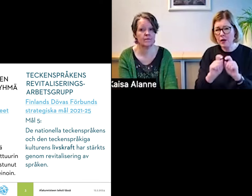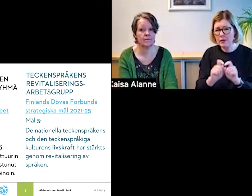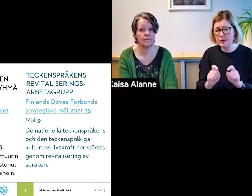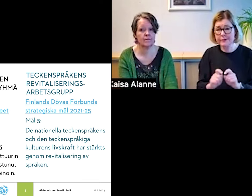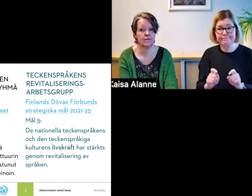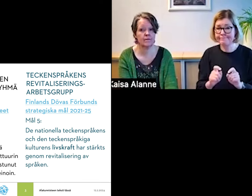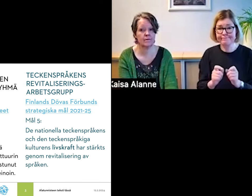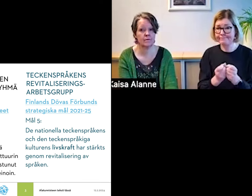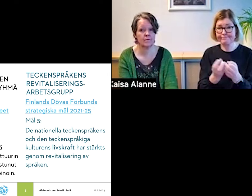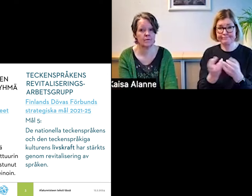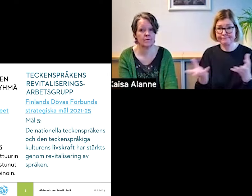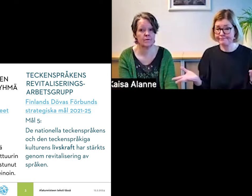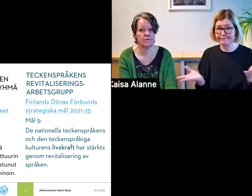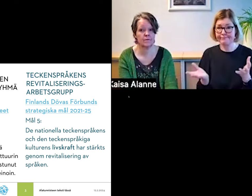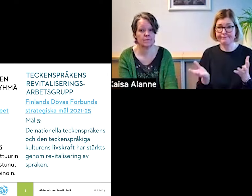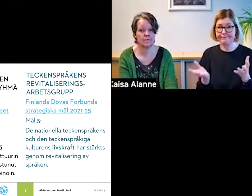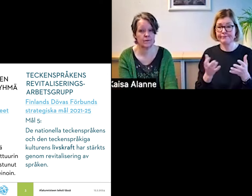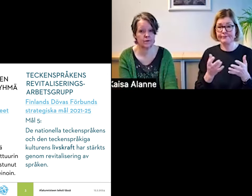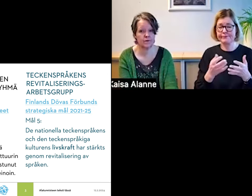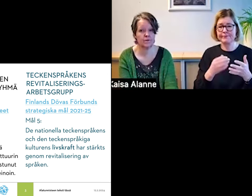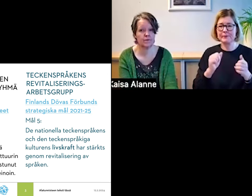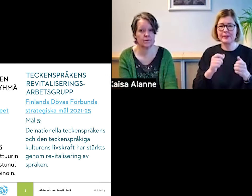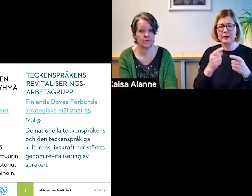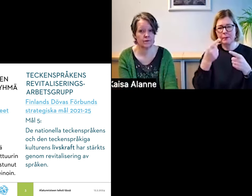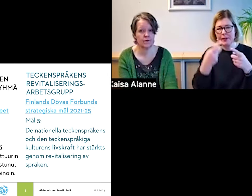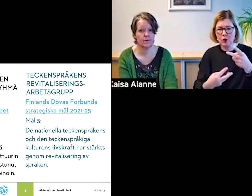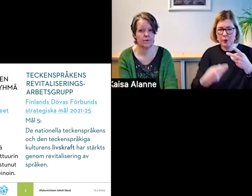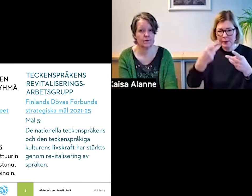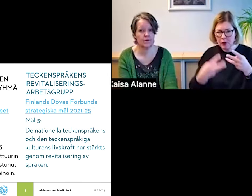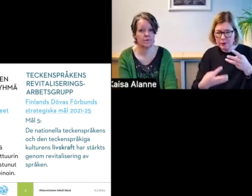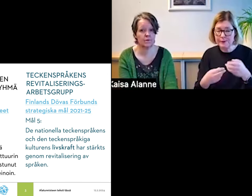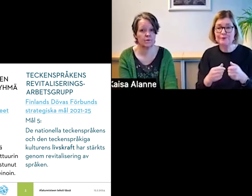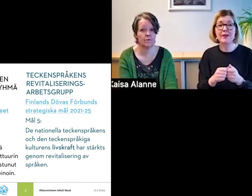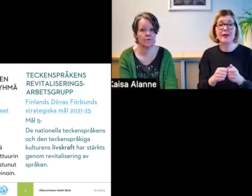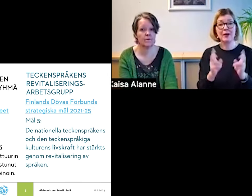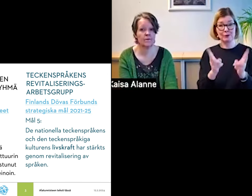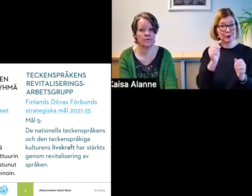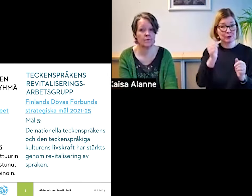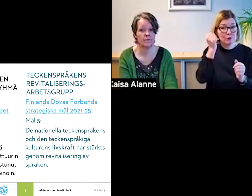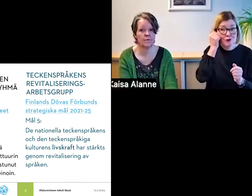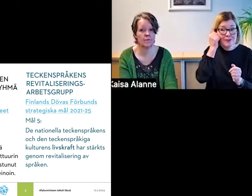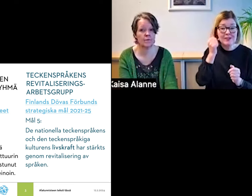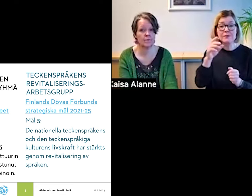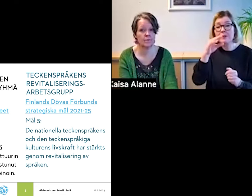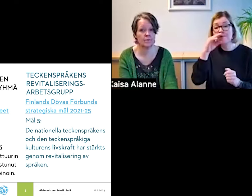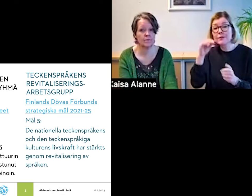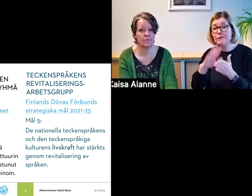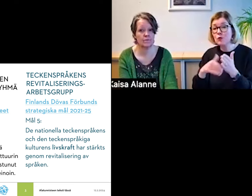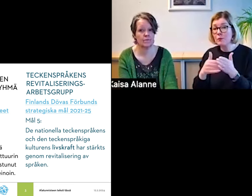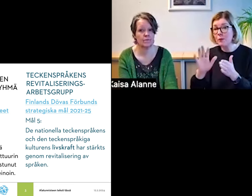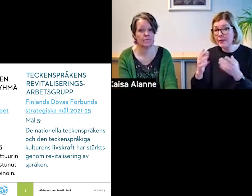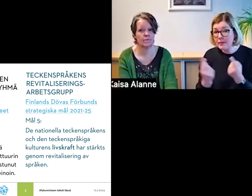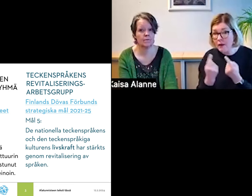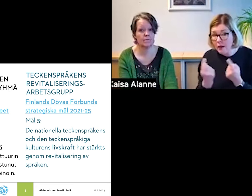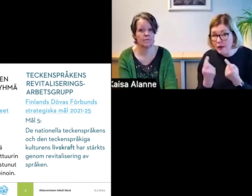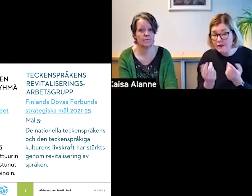tehdä, koska aiheita on niin lukuisia. Niin meidän täytyy tehdä sitten priorisointia